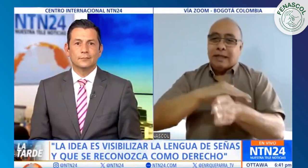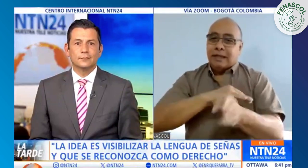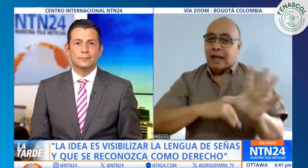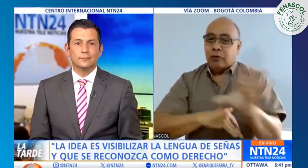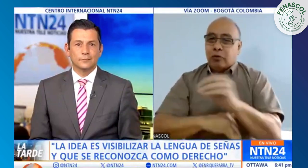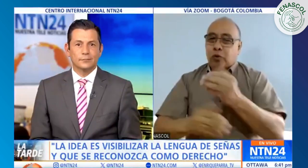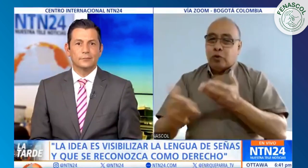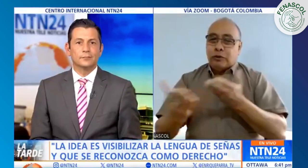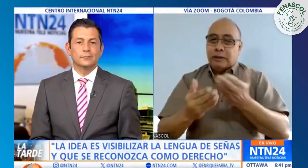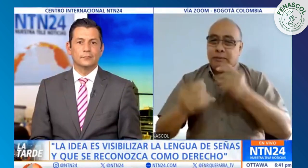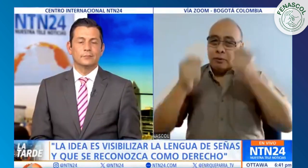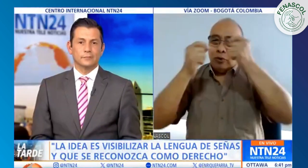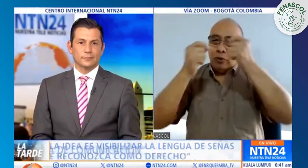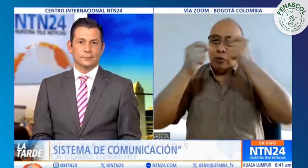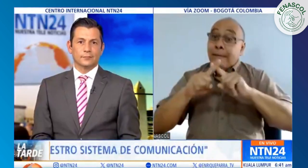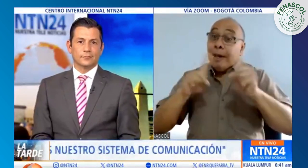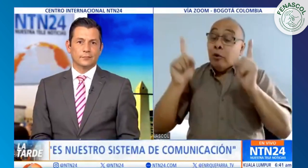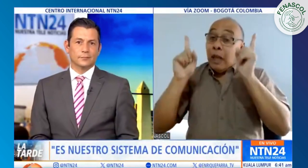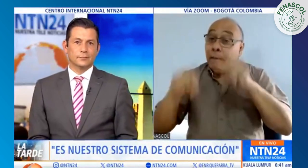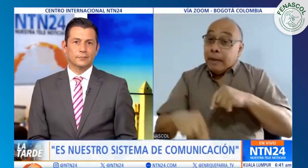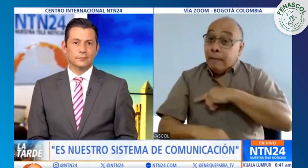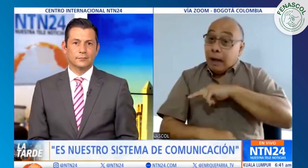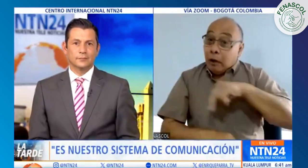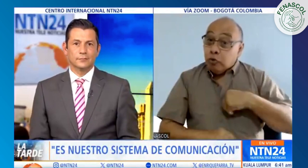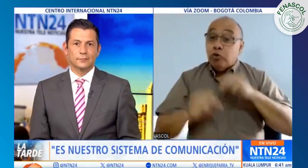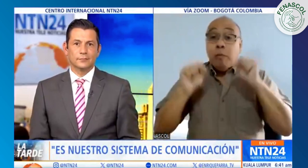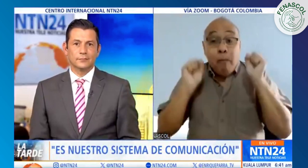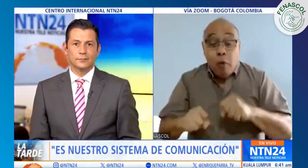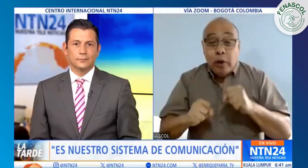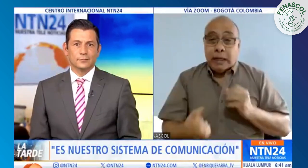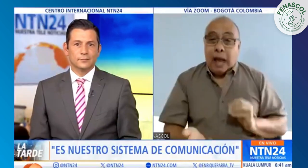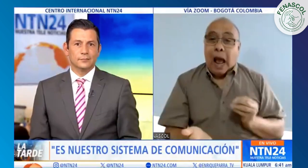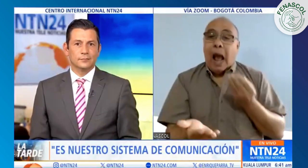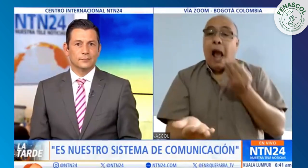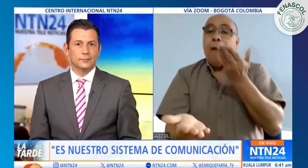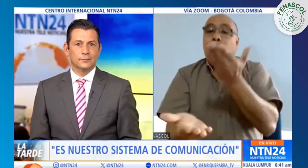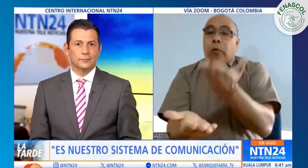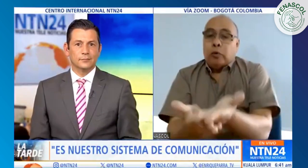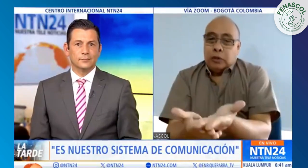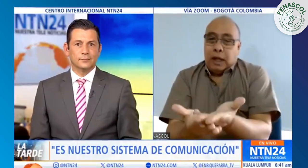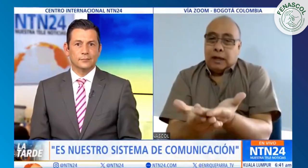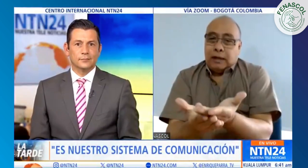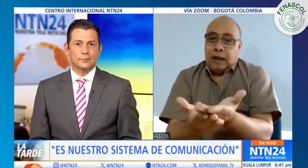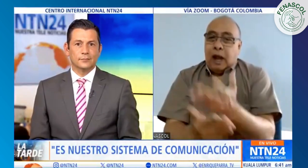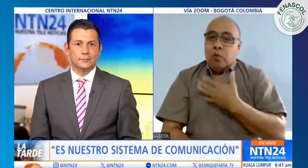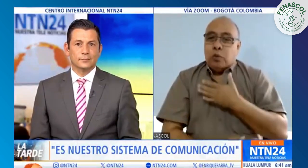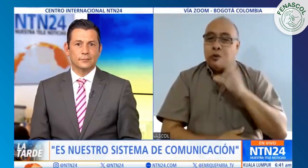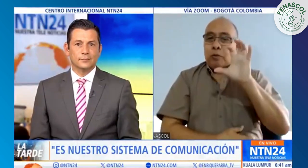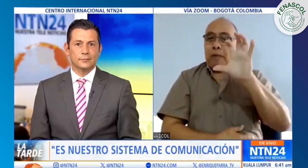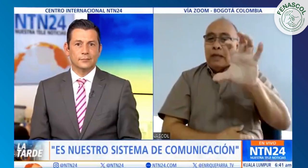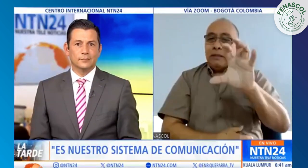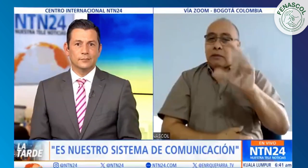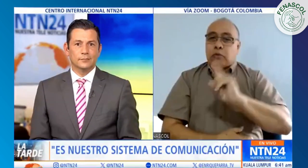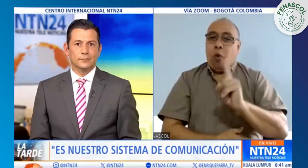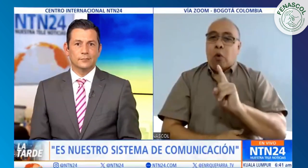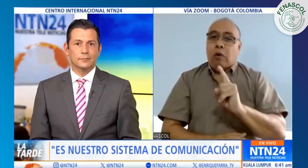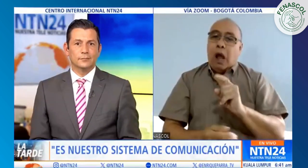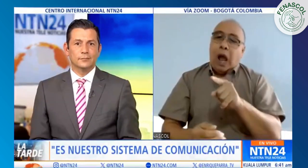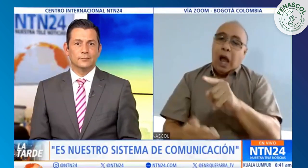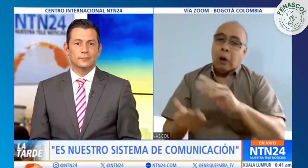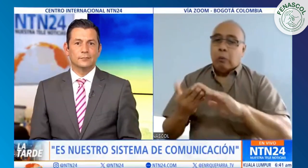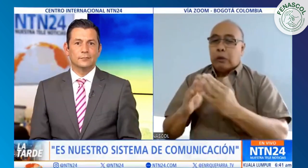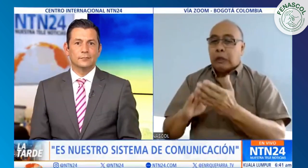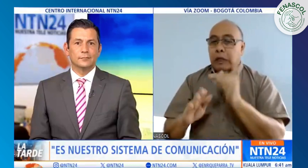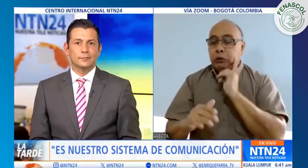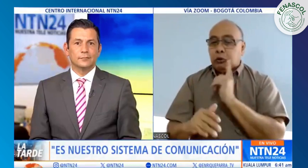poder acceder a todos los servicios públicos y también para nosotros aportar a